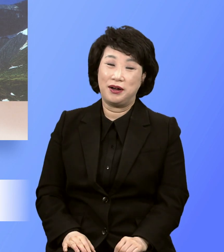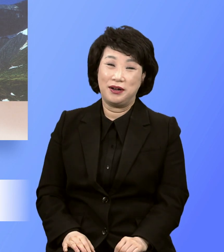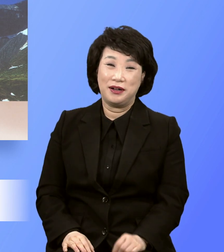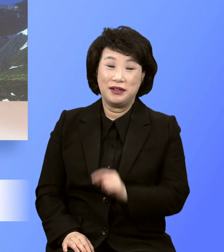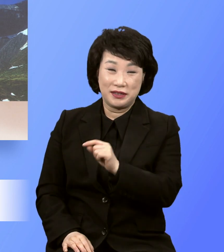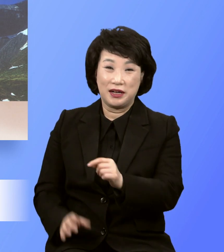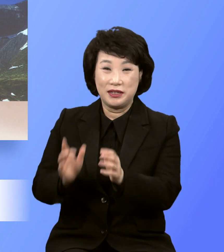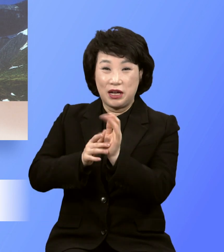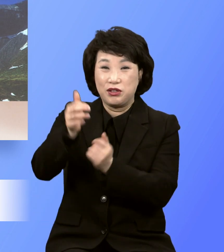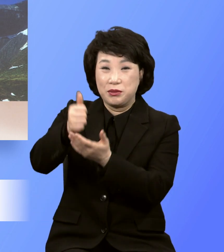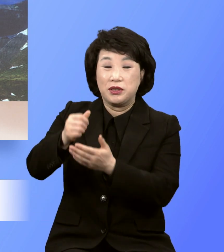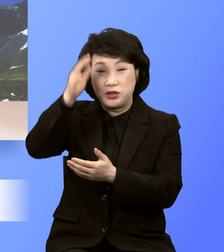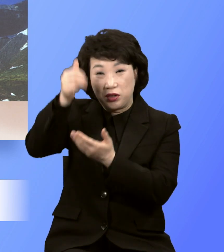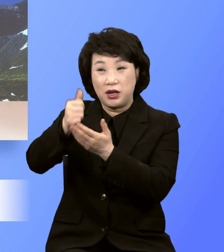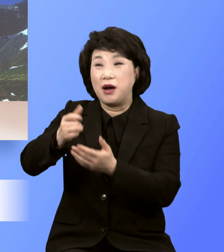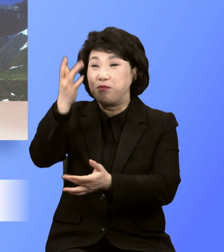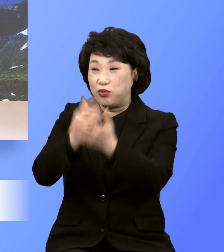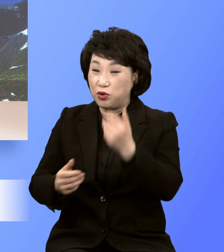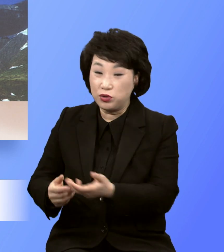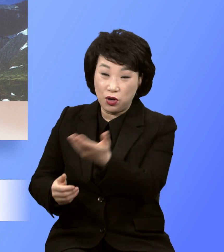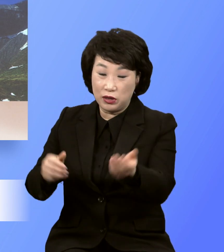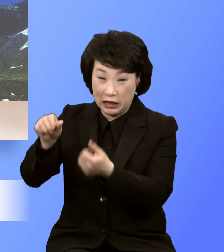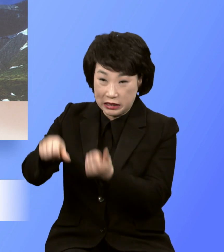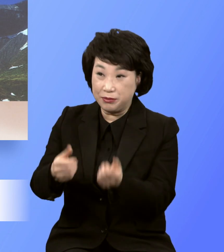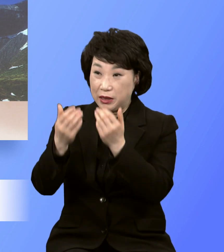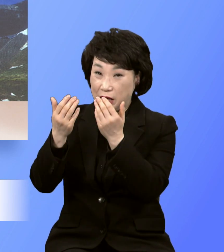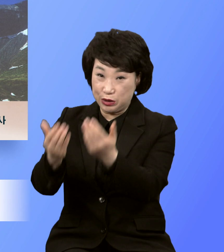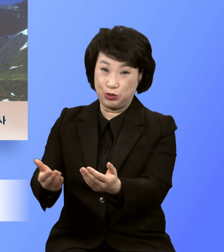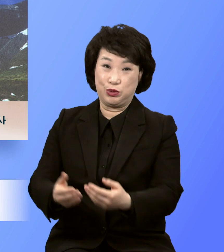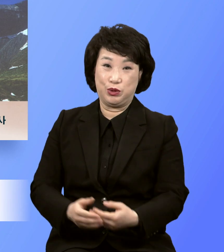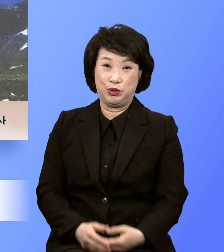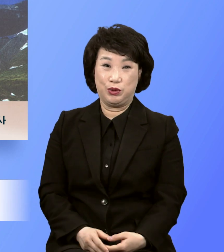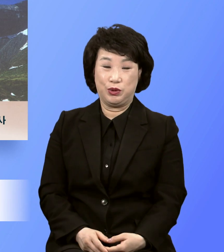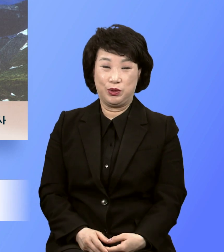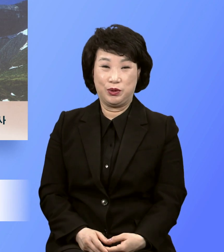그는 성령과 불로 너에게 침례를 주실 것이요